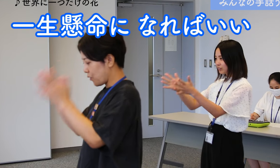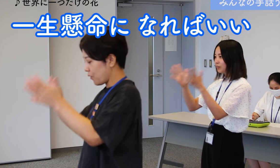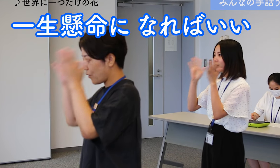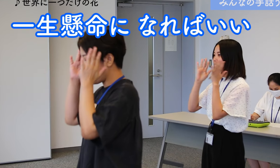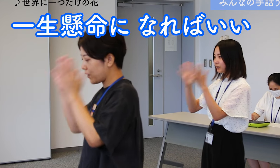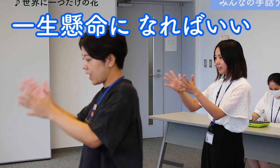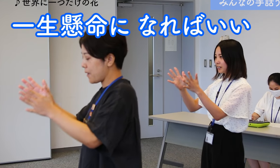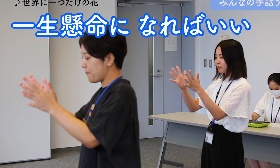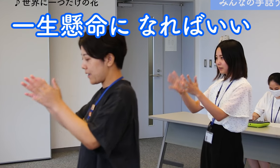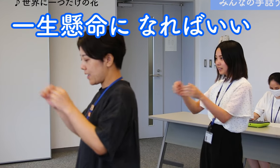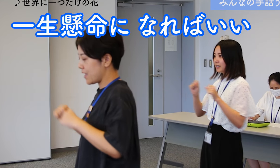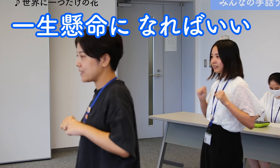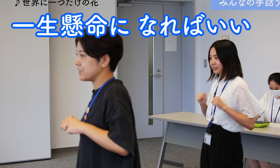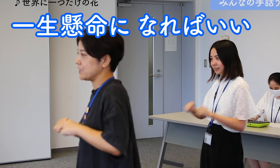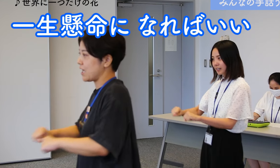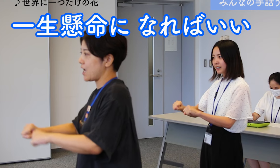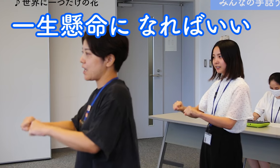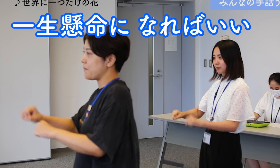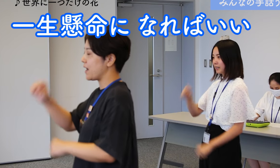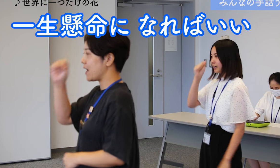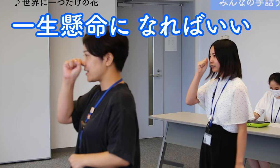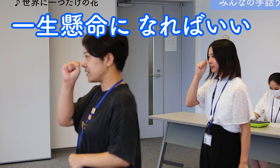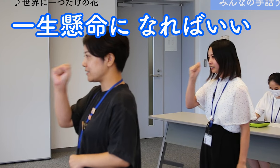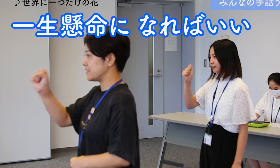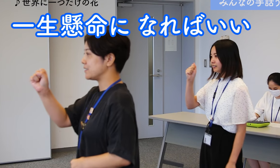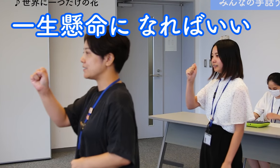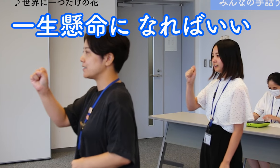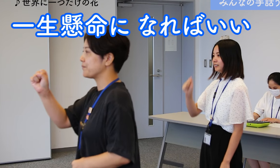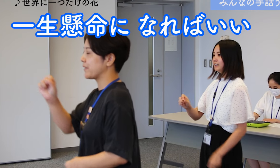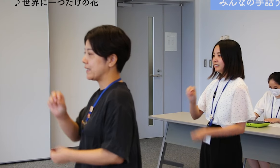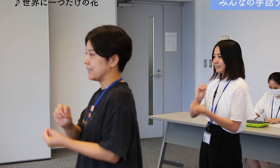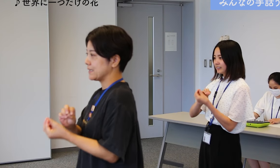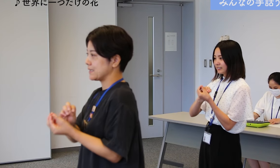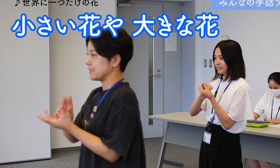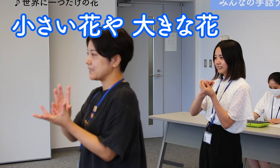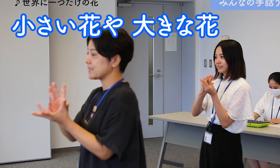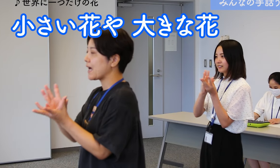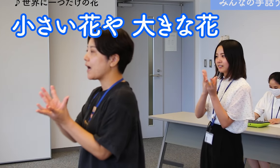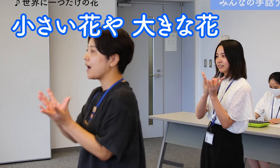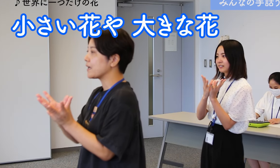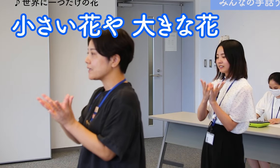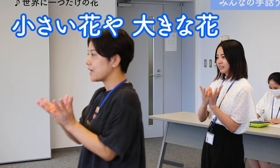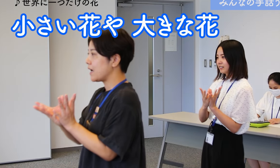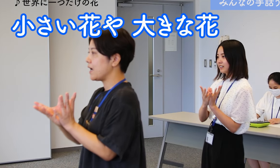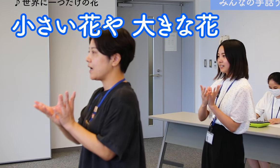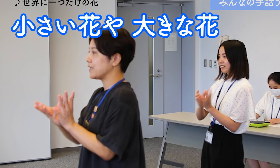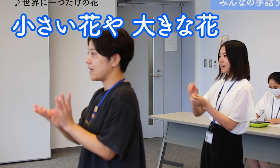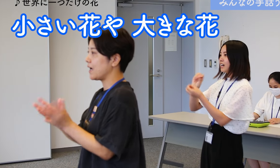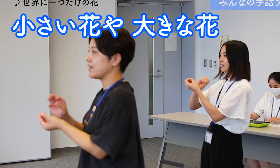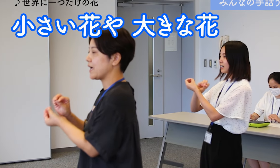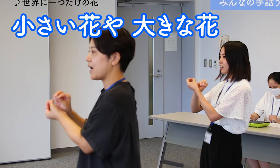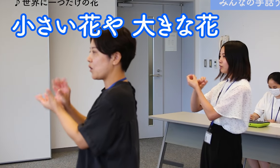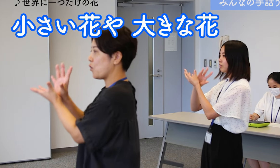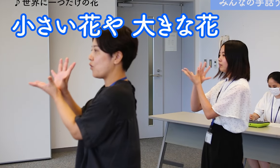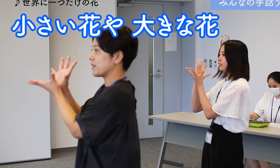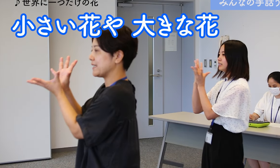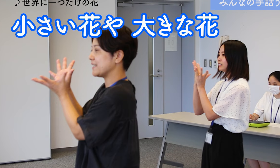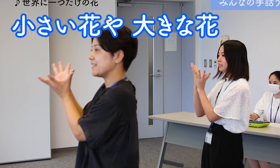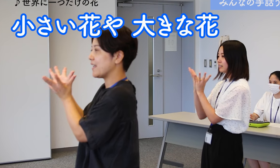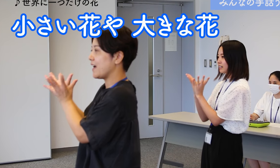生懸命になればいい。小さい花や大きな